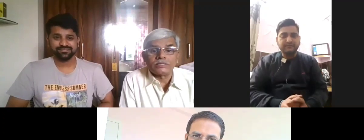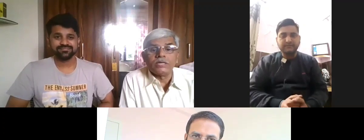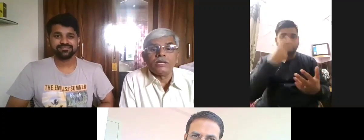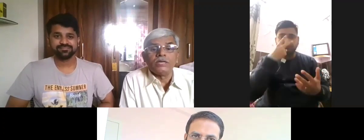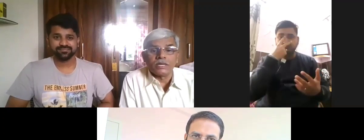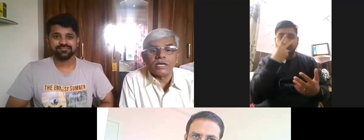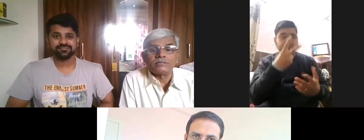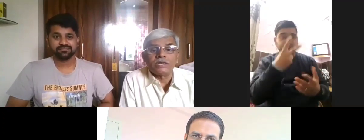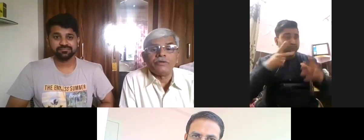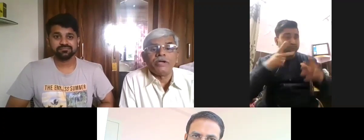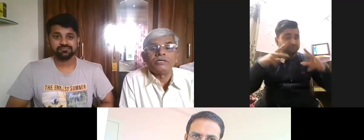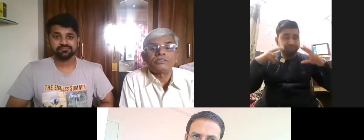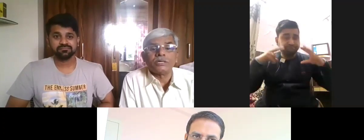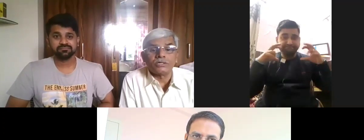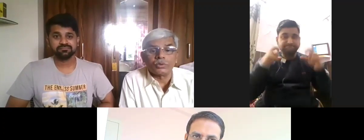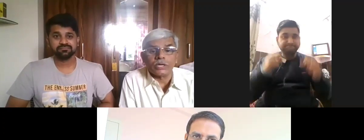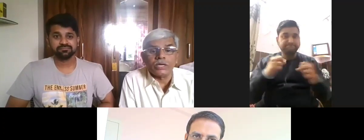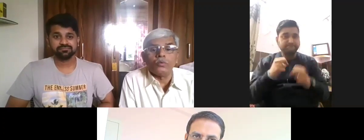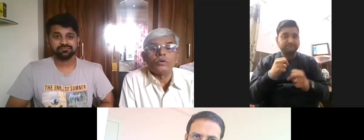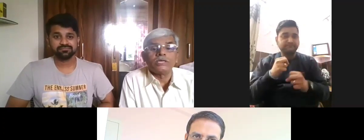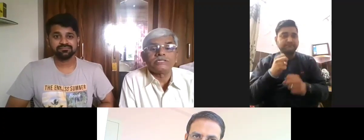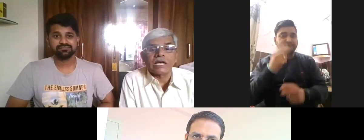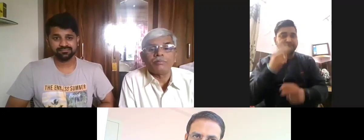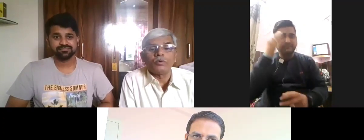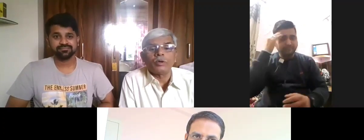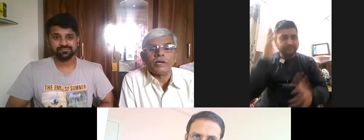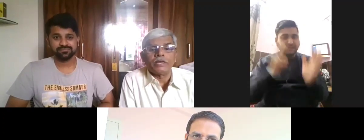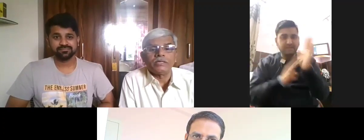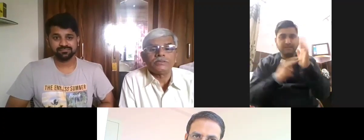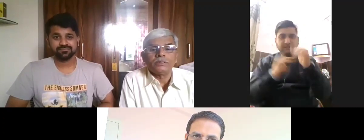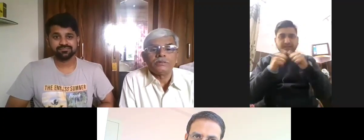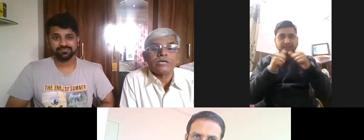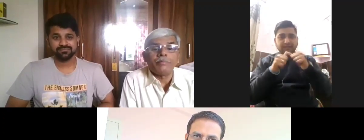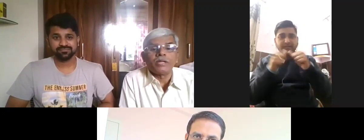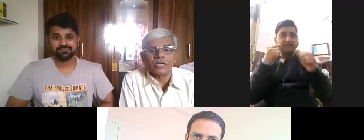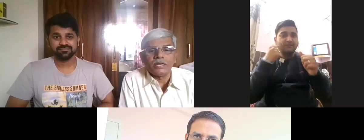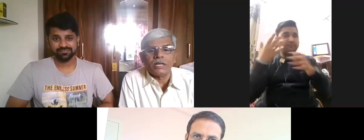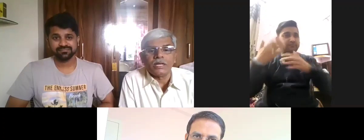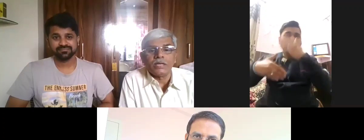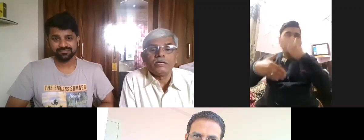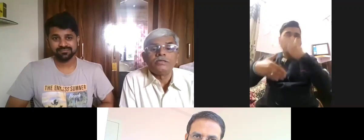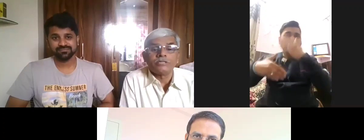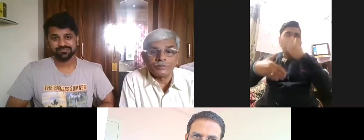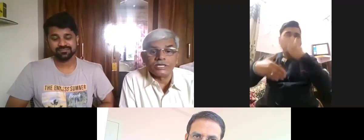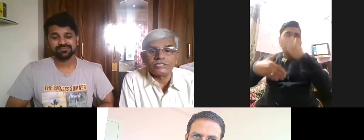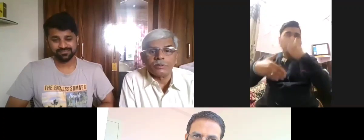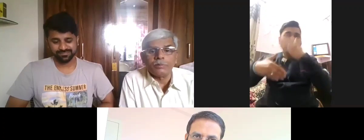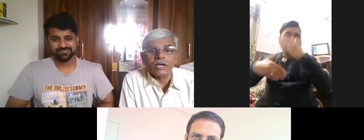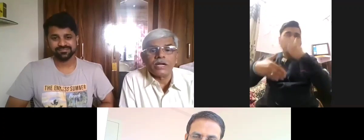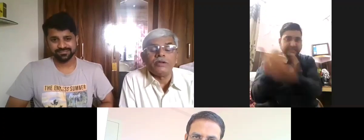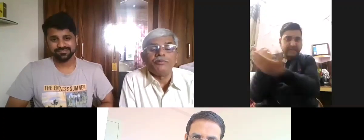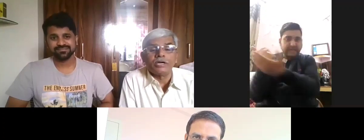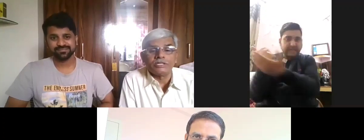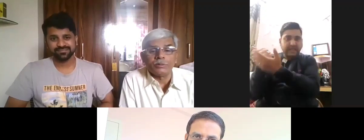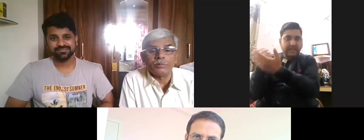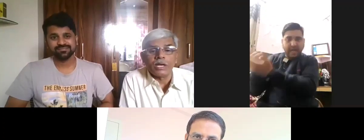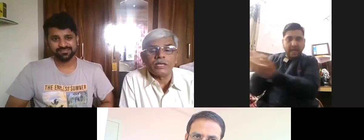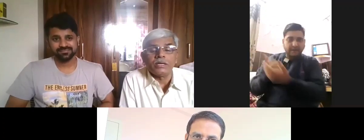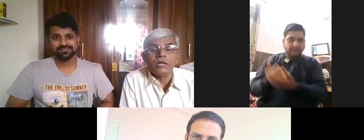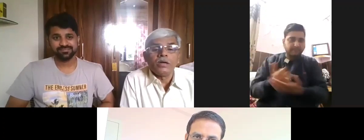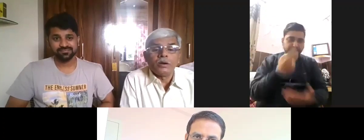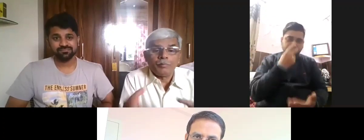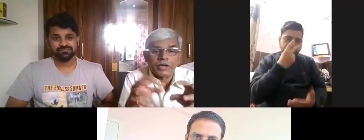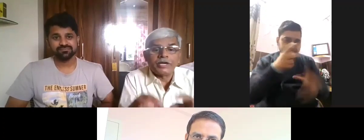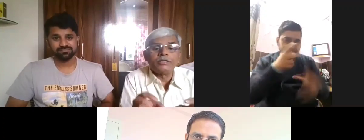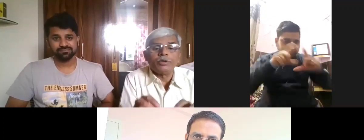जो नेशनल इंटरनेशनल इवेंट्स कर चुके हैं उनके साथ में उनके पेंटिंग्स सामने रखने लगे, सब्जेक्ट समझ में आ गया, डिफिकल्टी समझ में आ